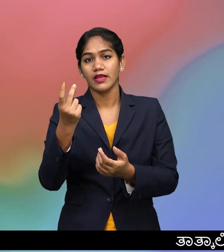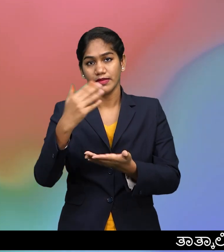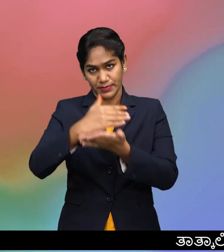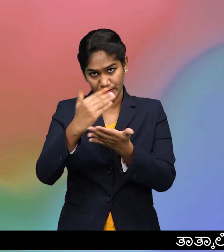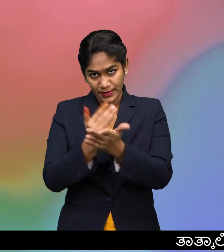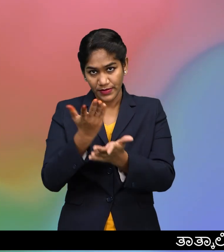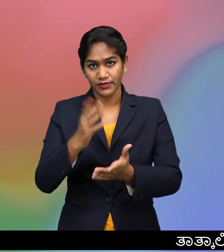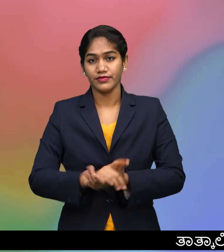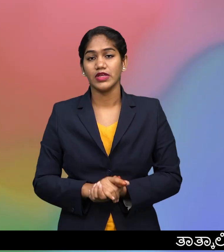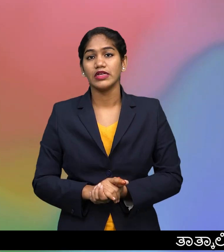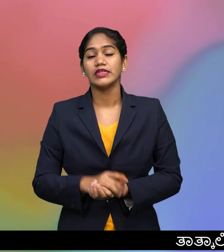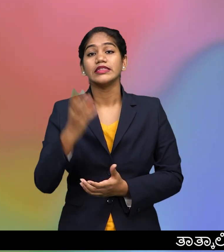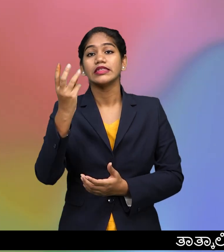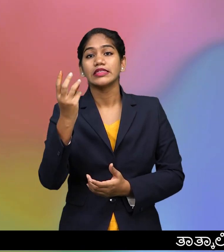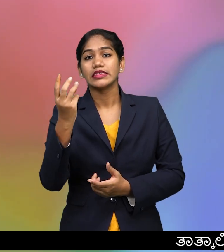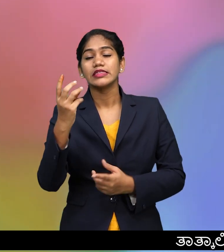ತಾತ್ಕಾಲಿಕ ಲೋಬ್ ಮತ್ತು